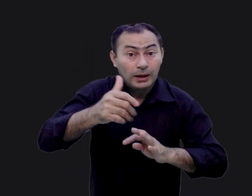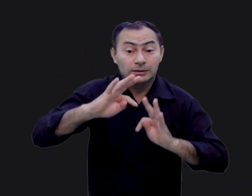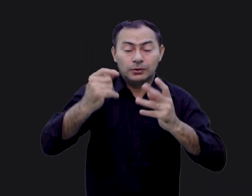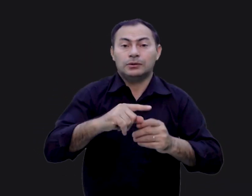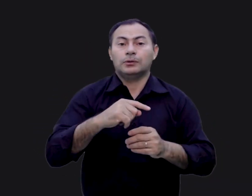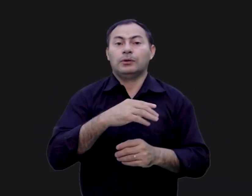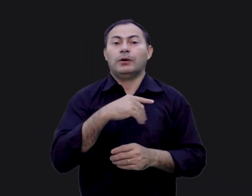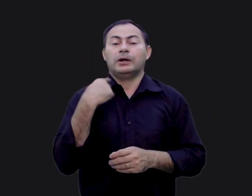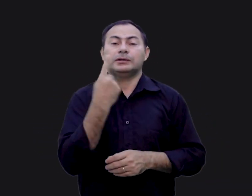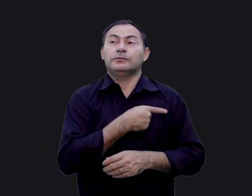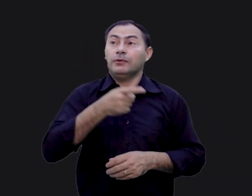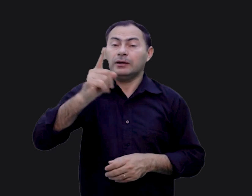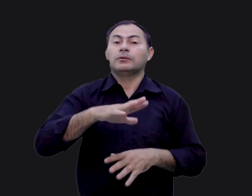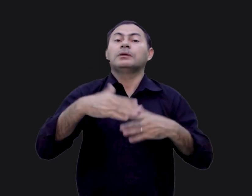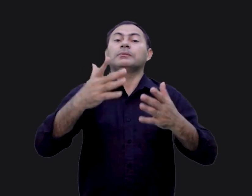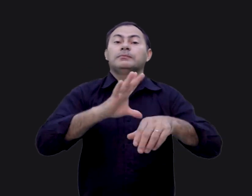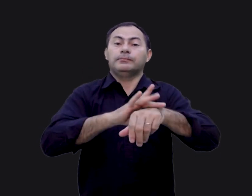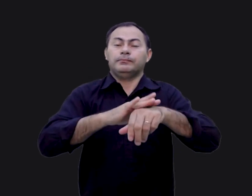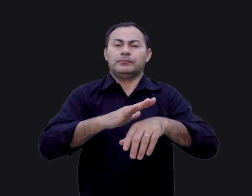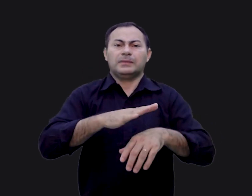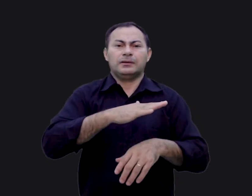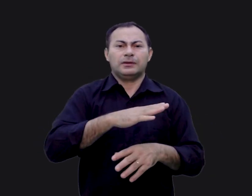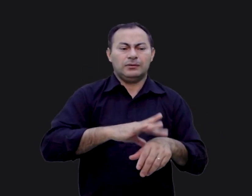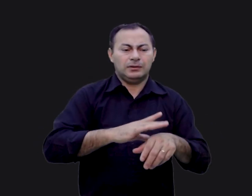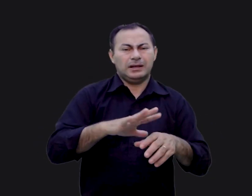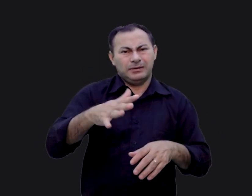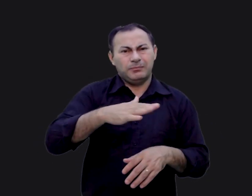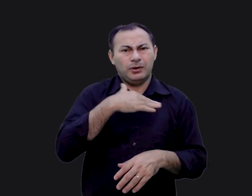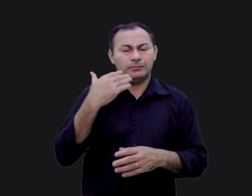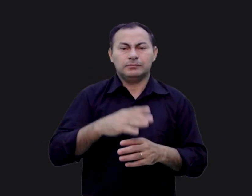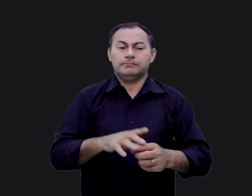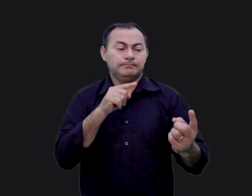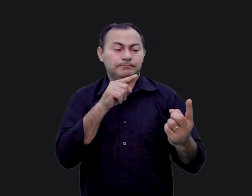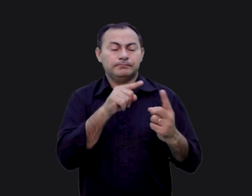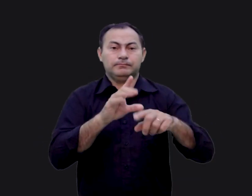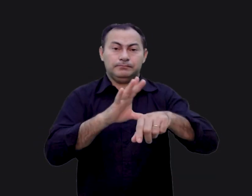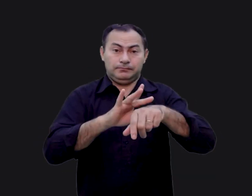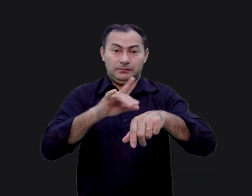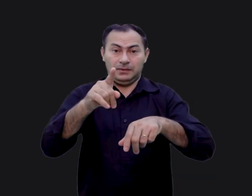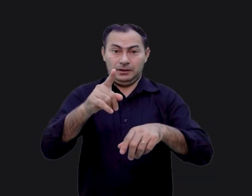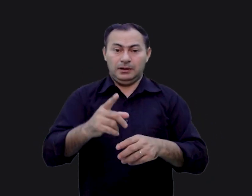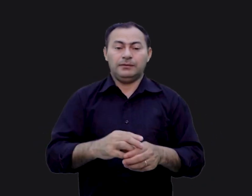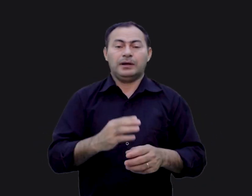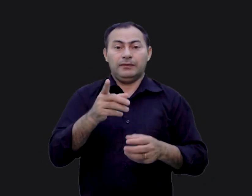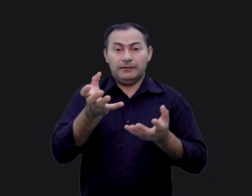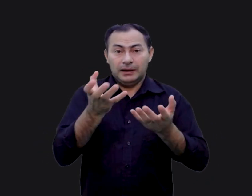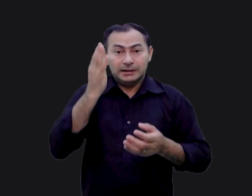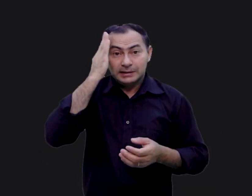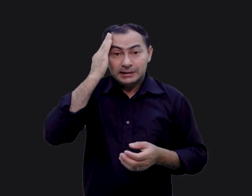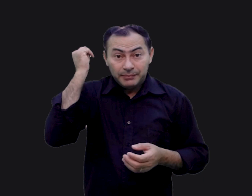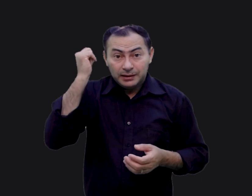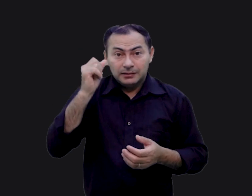vamos depois de ficarmos doentes. Às vezes esse é o propósito da doença, mas quando você fica sabendo